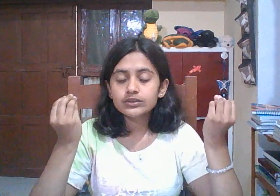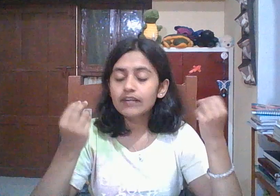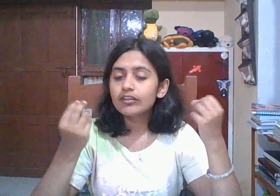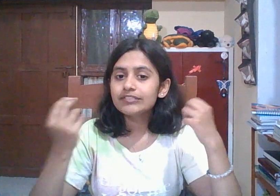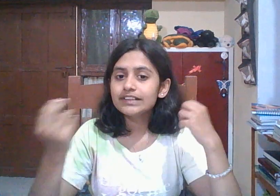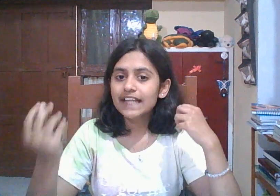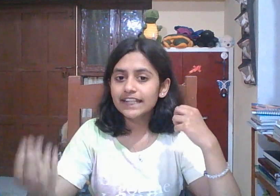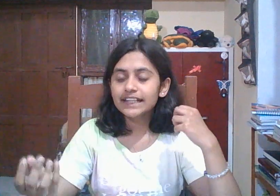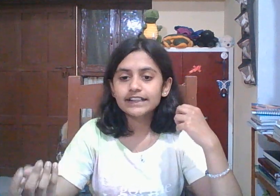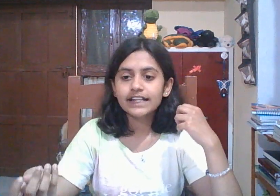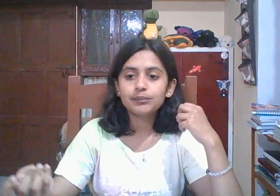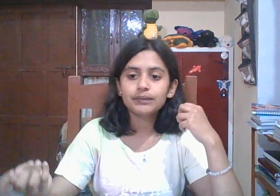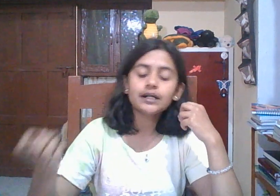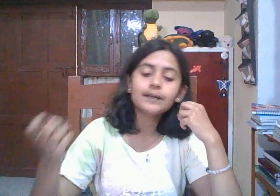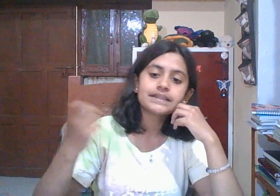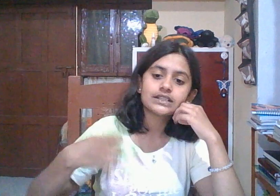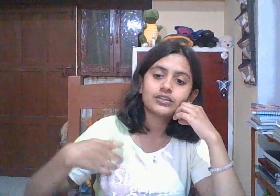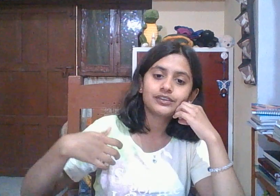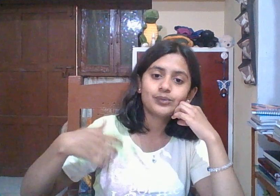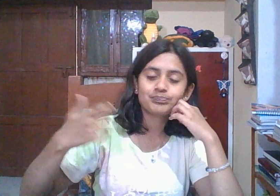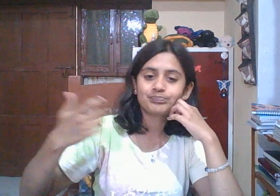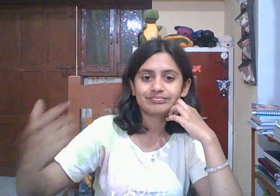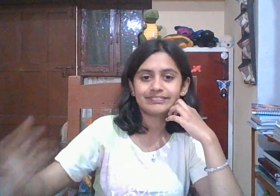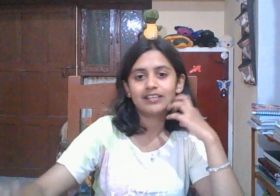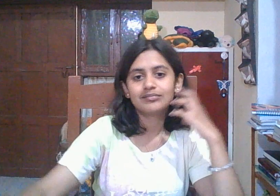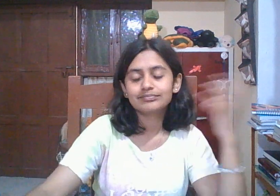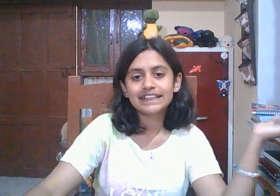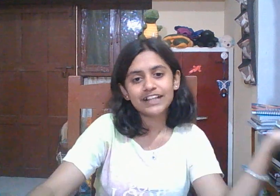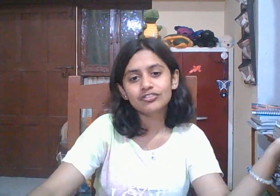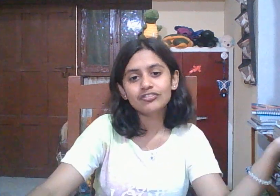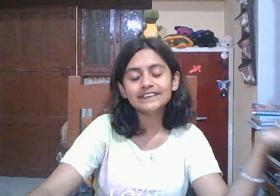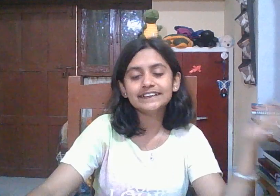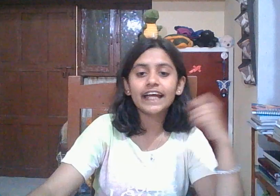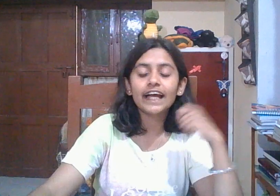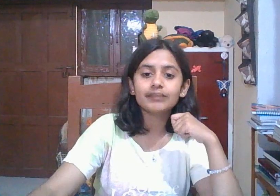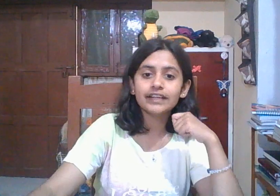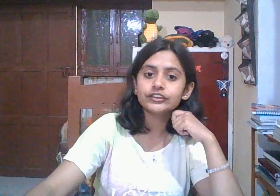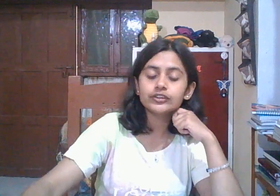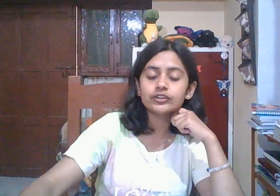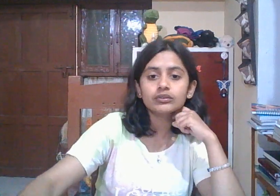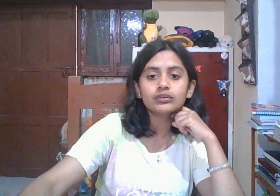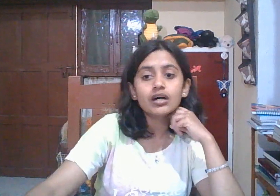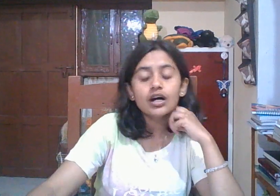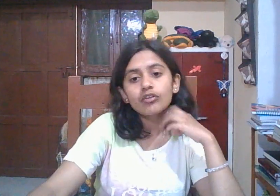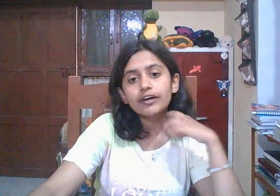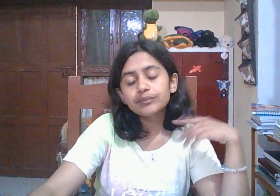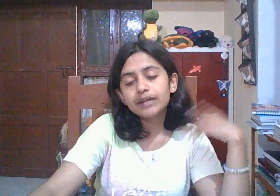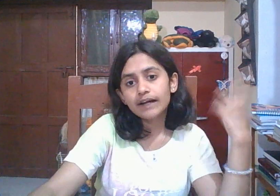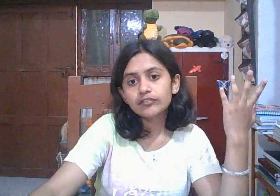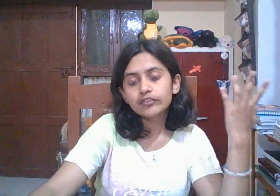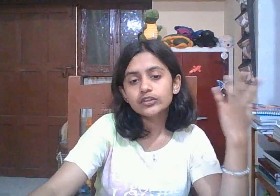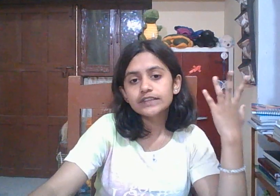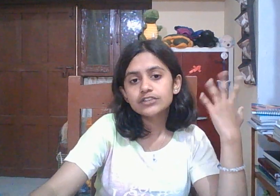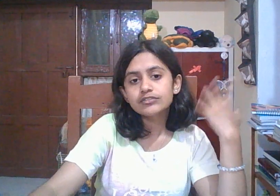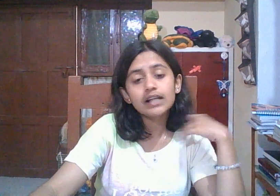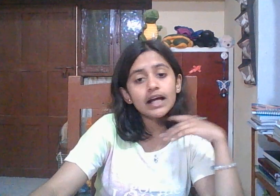आई वॉन्ट वेस्ट एनी टाइम हियर. सो thanks for watching and make sure to watch my other videos as well. I